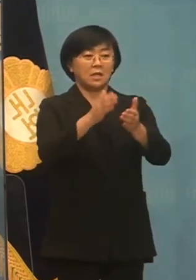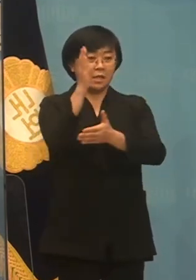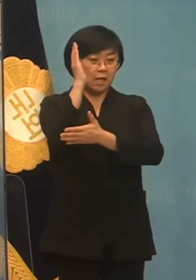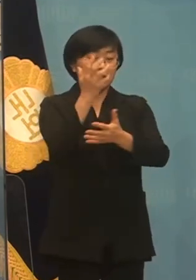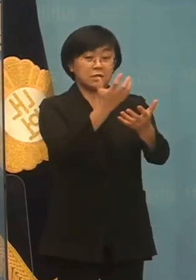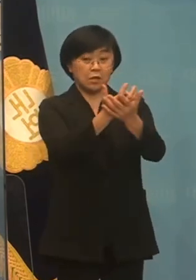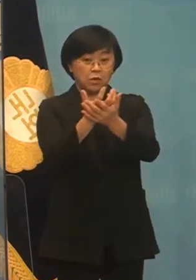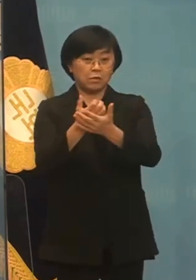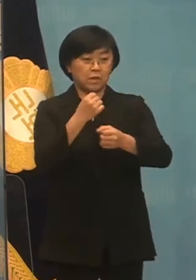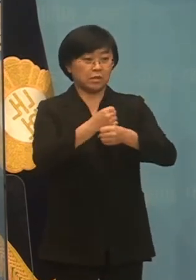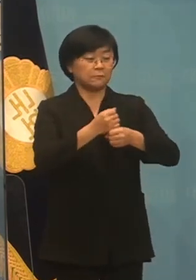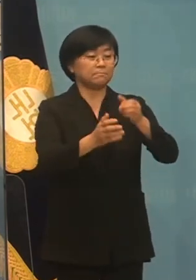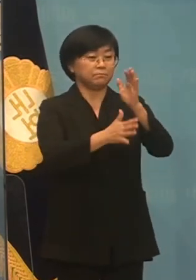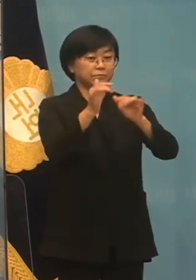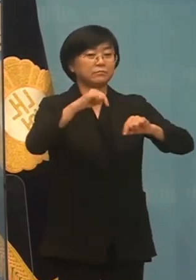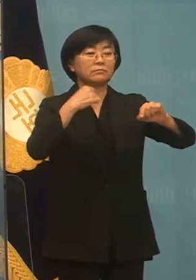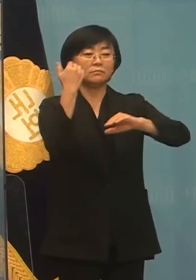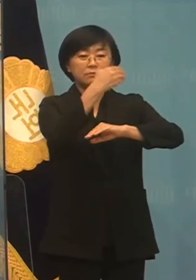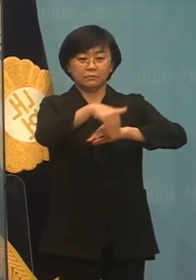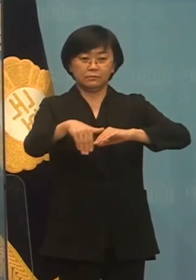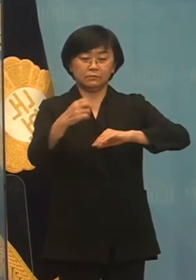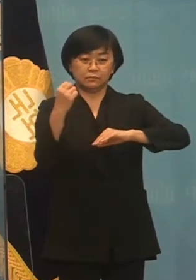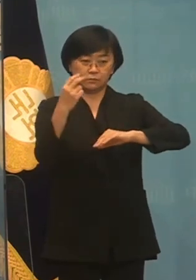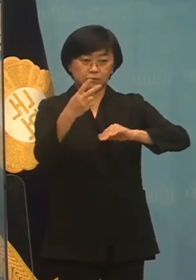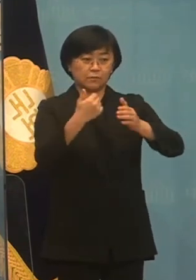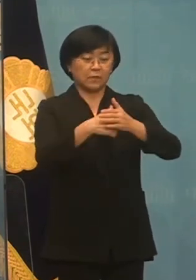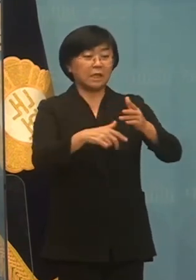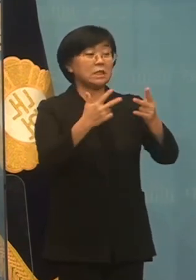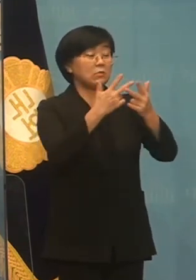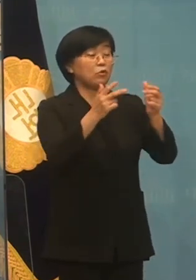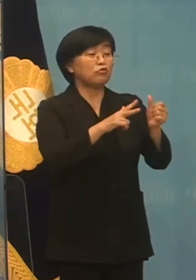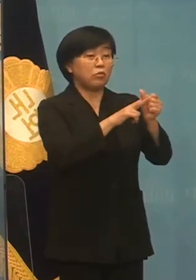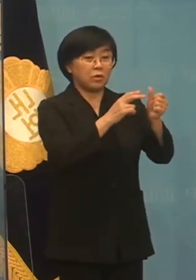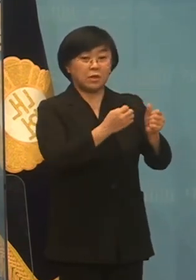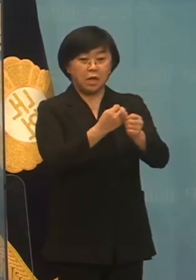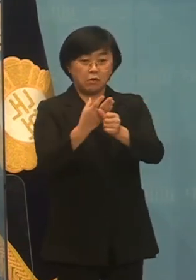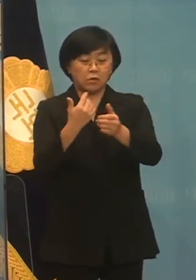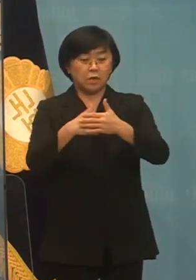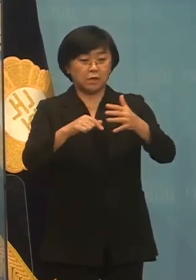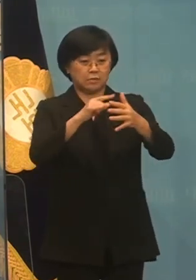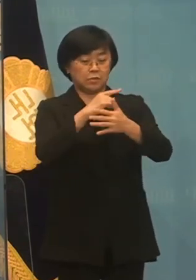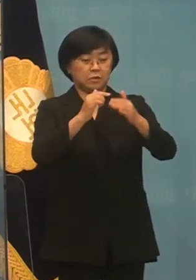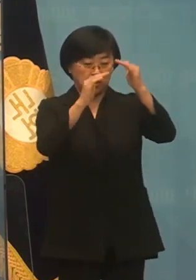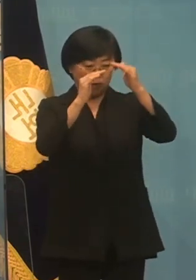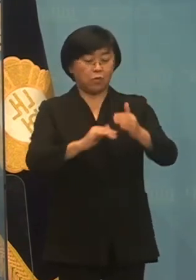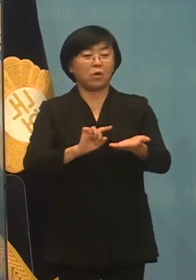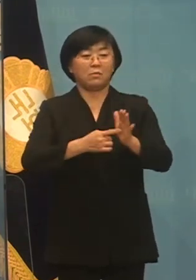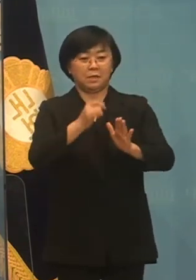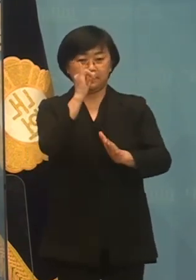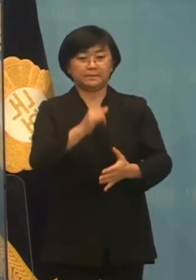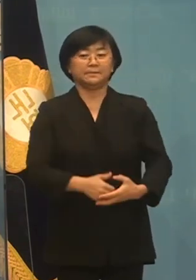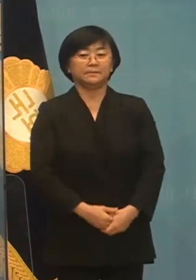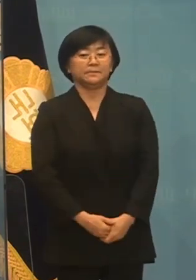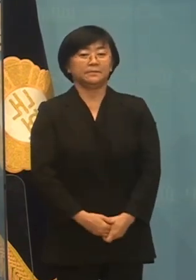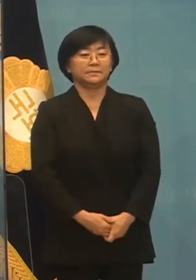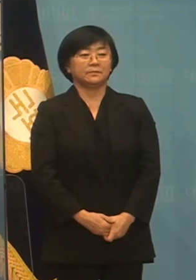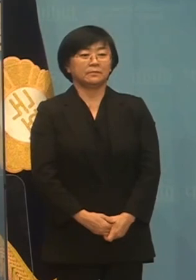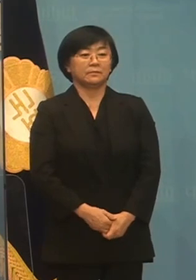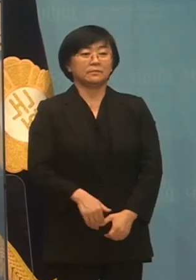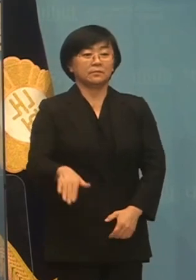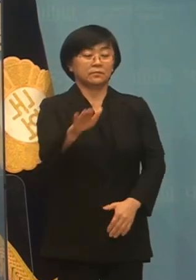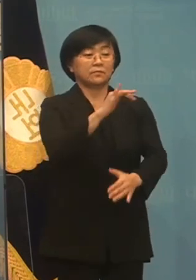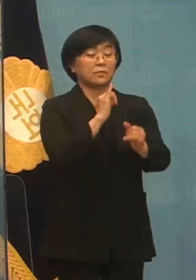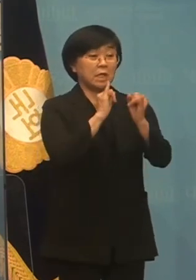데이터화해서 시민들을 위한 정책으로 그리고 이재명 후보의 메시지와 일정으로 반영하도록 하겠습니다.